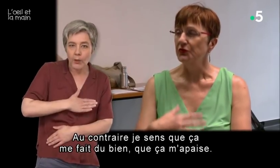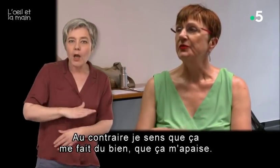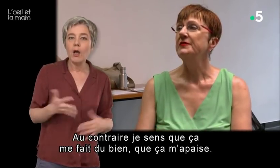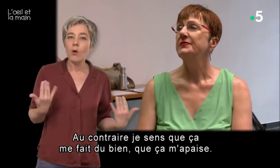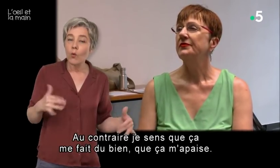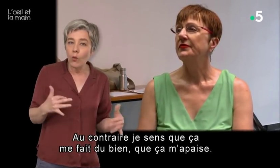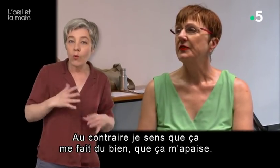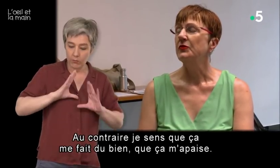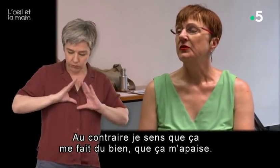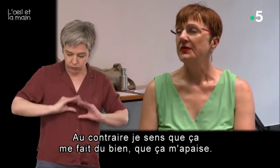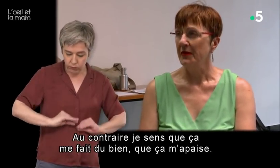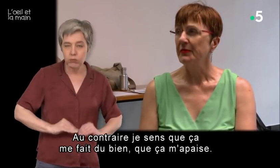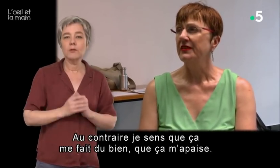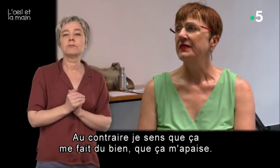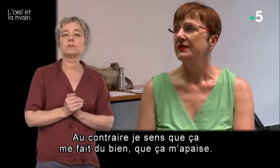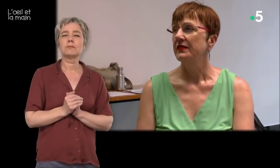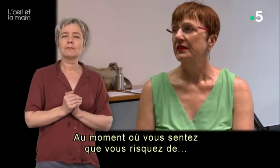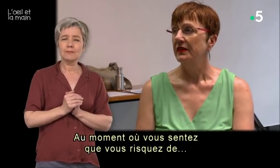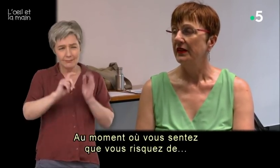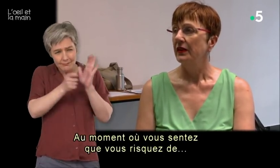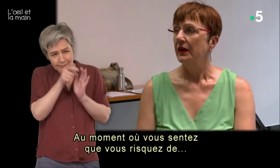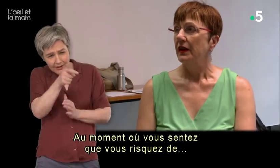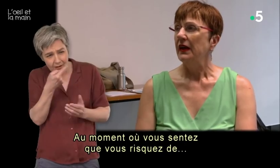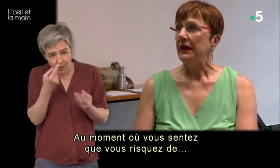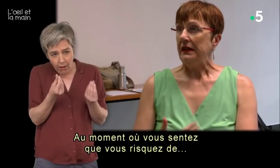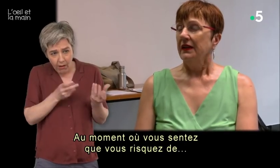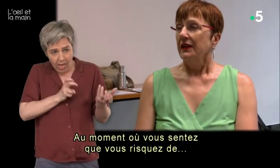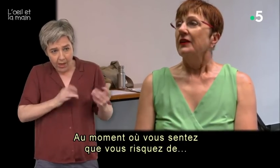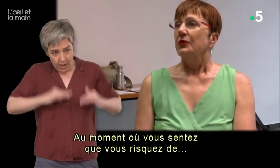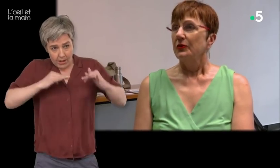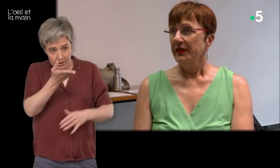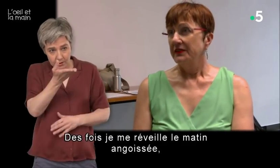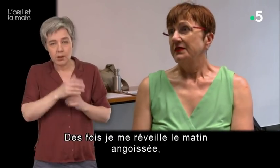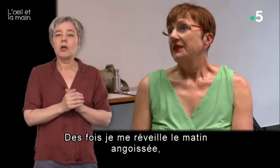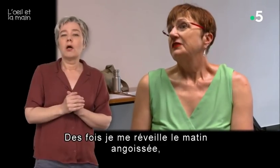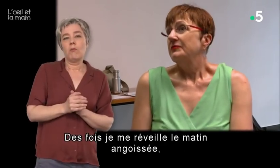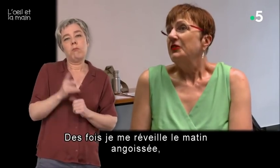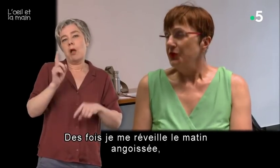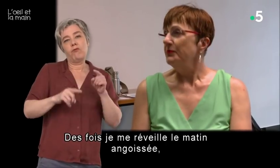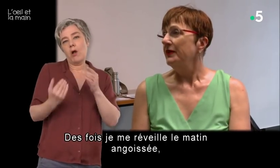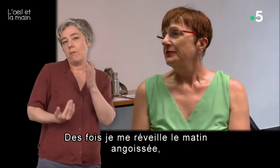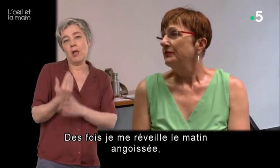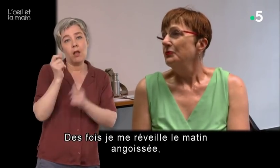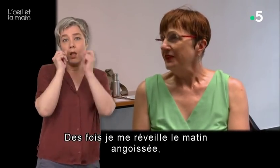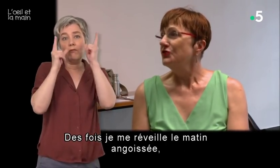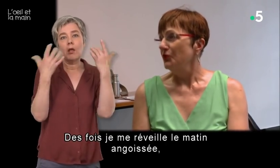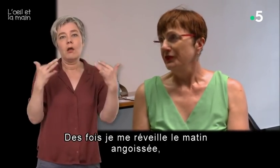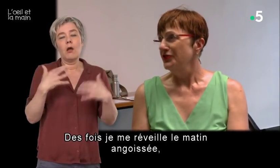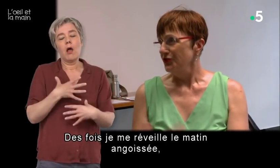bien. Ça m'apaise. Au moment où vous sentez que vous risquez de... C'est-à-dire, des fois, le matin, je me réveille, je